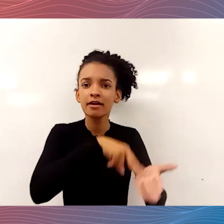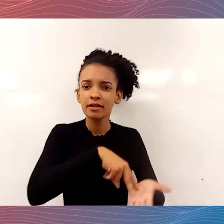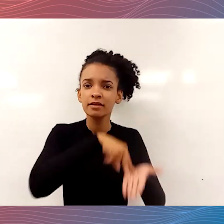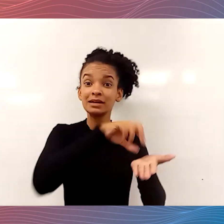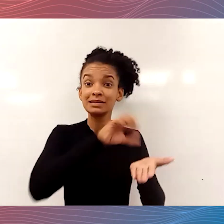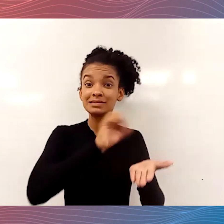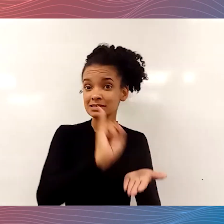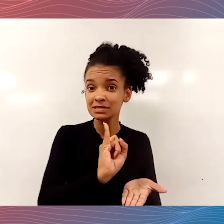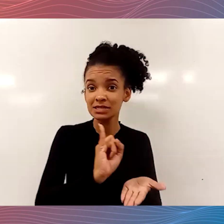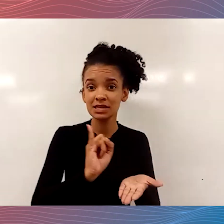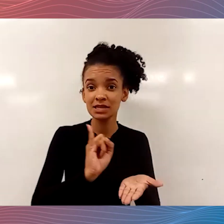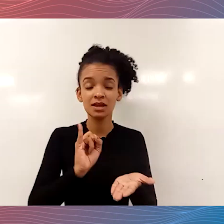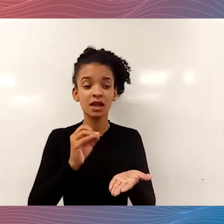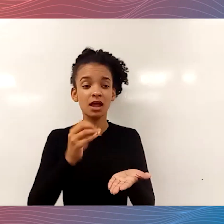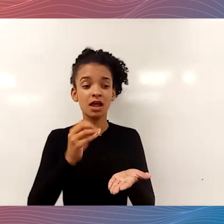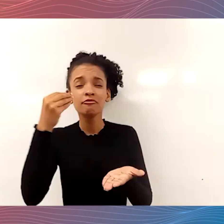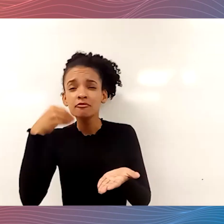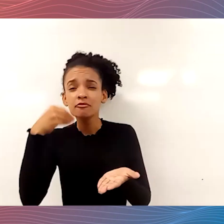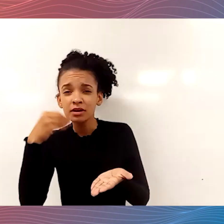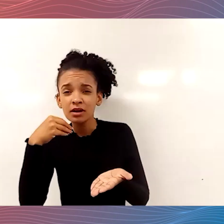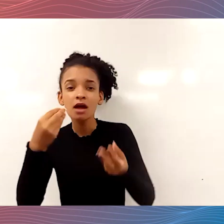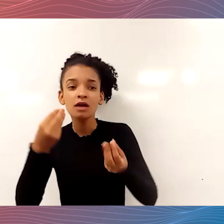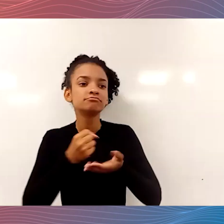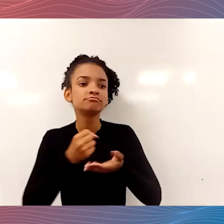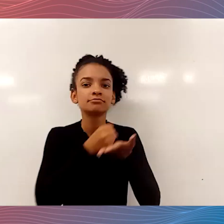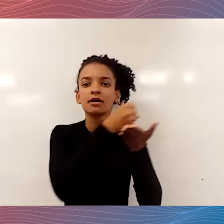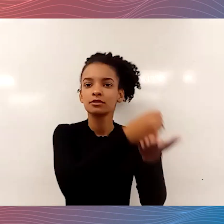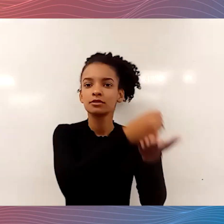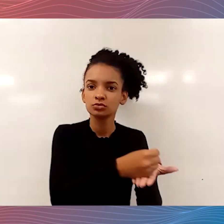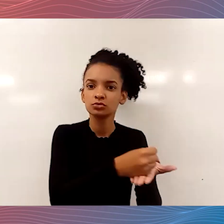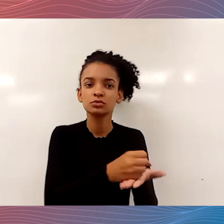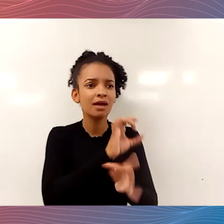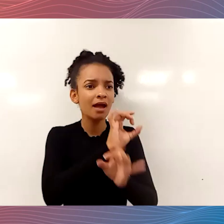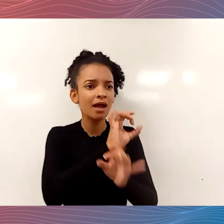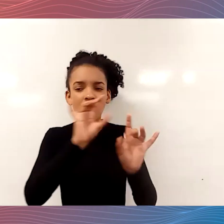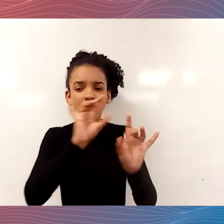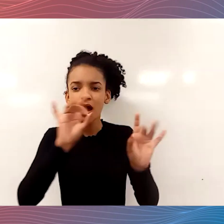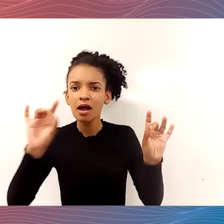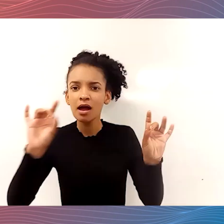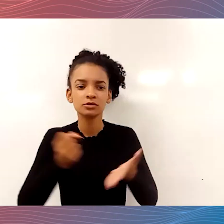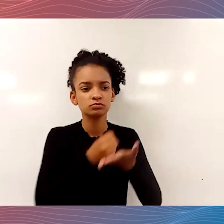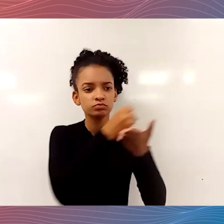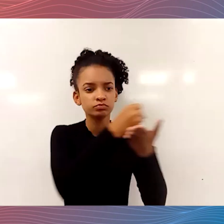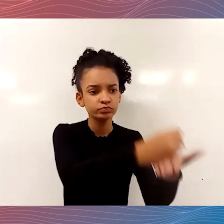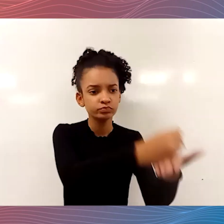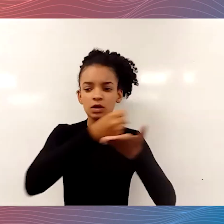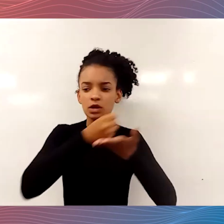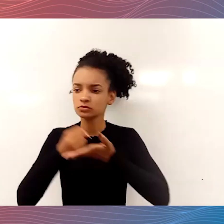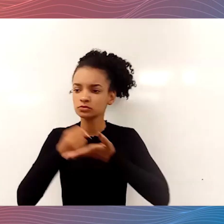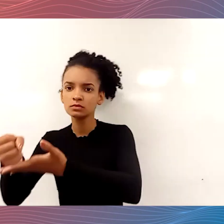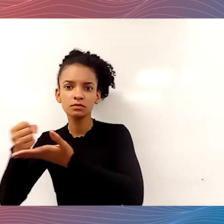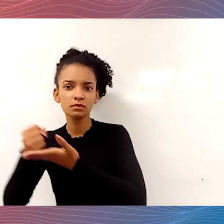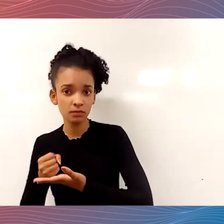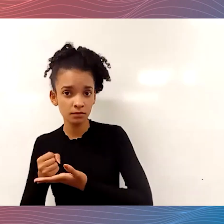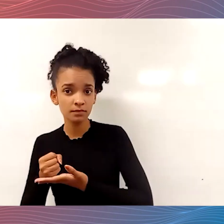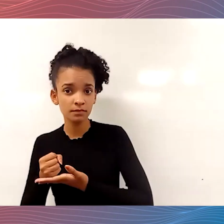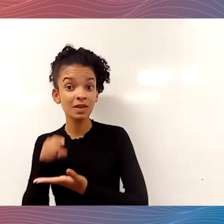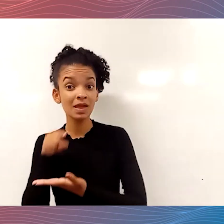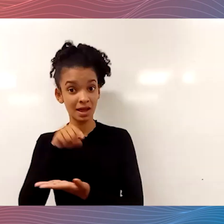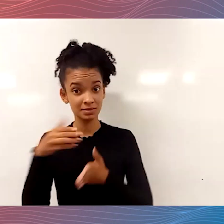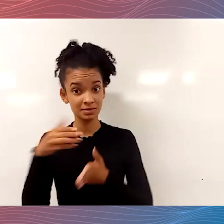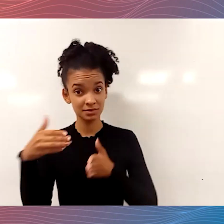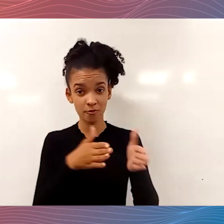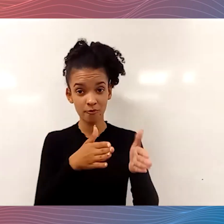ser fortalecido, não é isso? Então vamos ajudar uns aos outros, vamos orar uns pelos outros. Esse é o caminho da vitória,